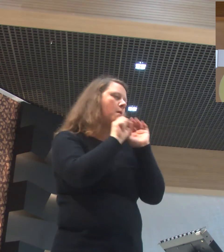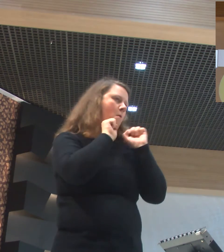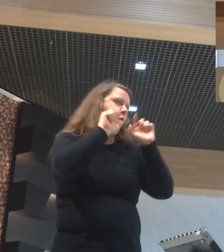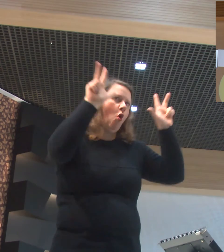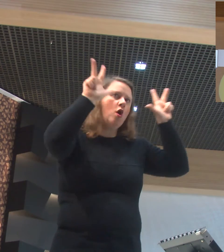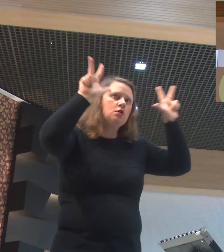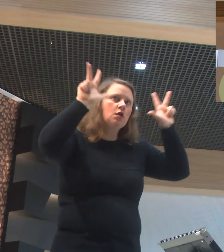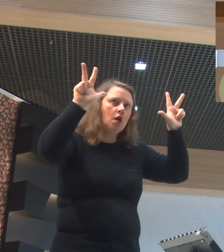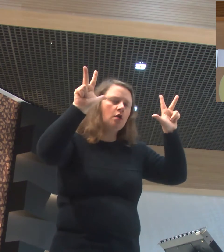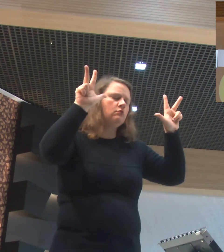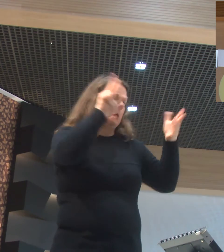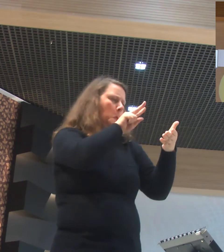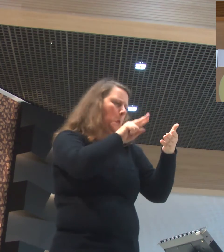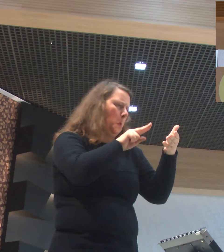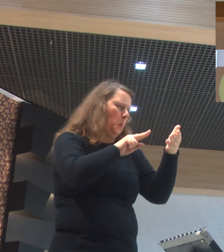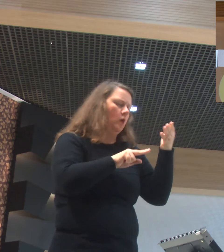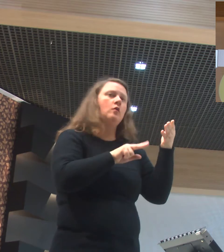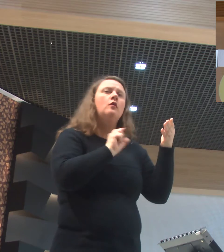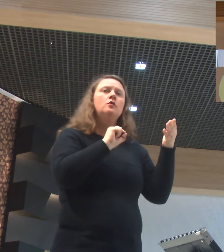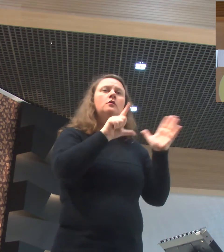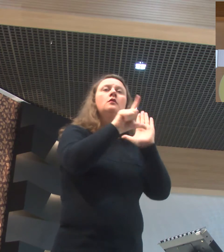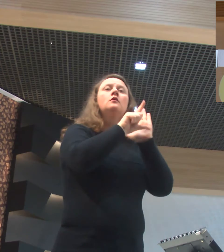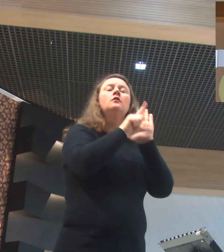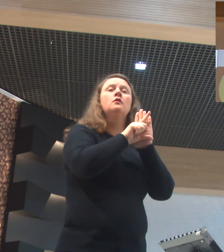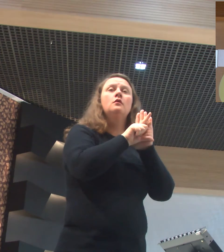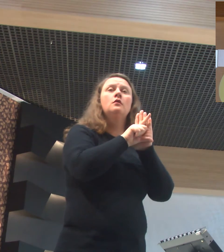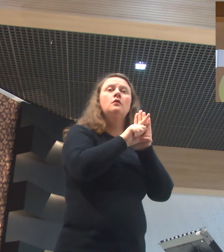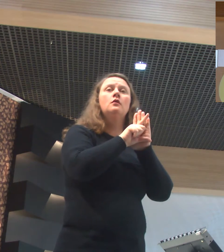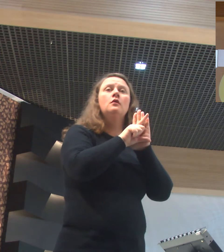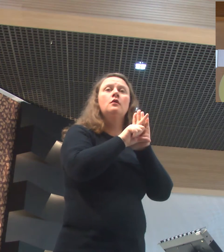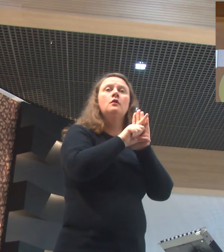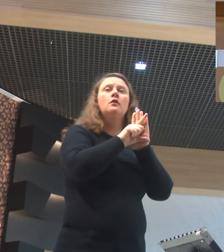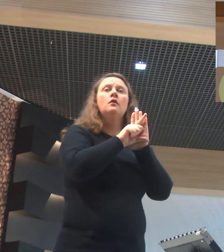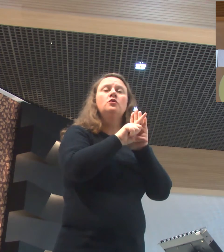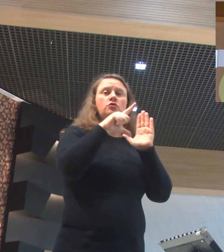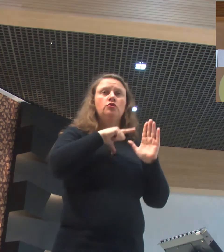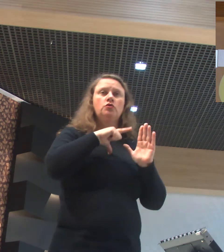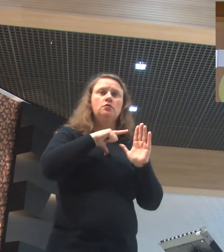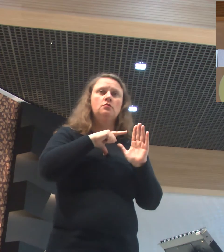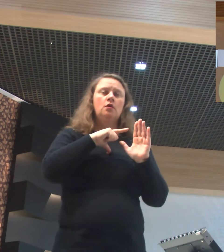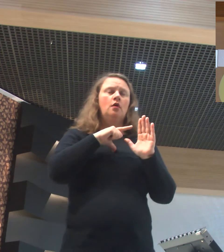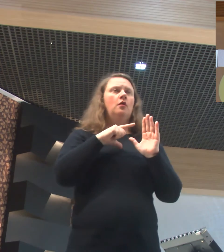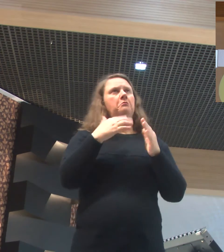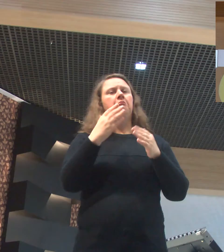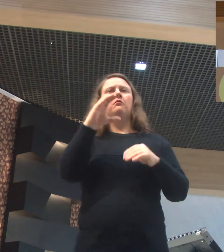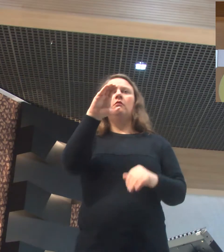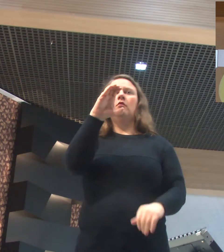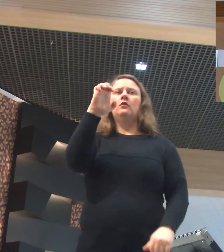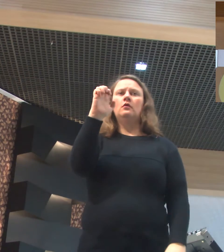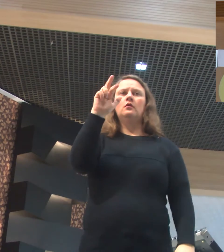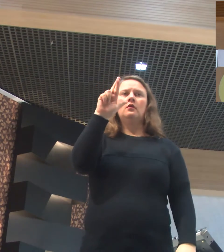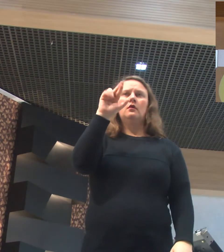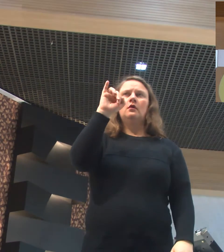essa lei era constituída pela lei cerimonial, que